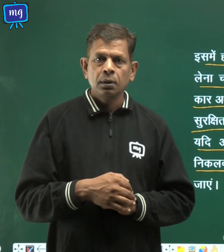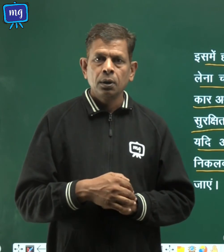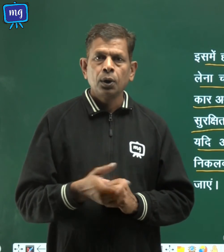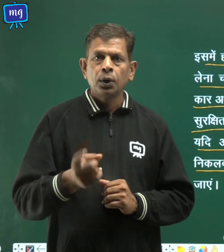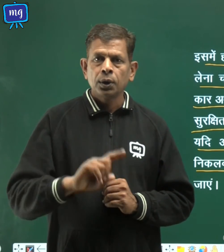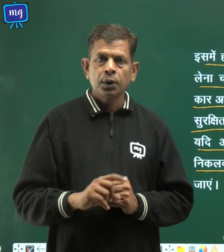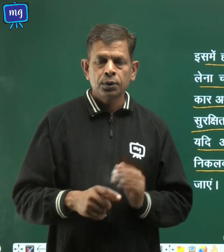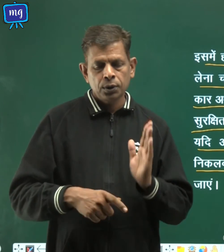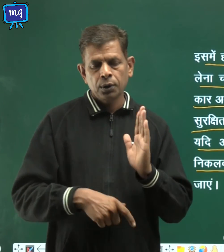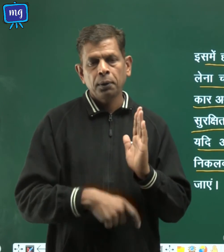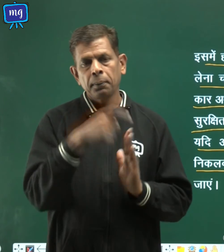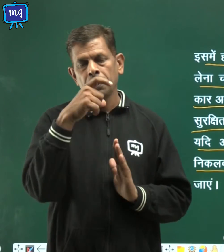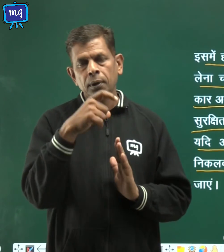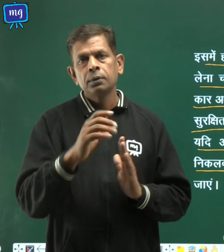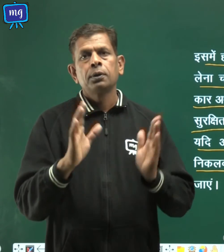किसी इमारत में